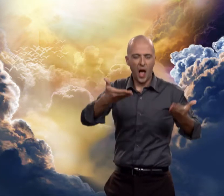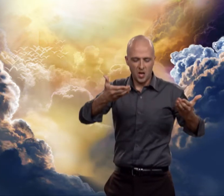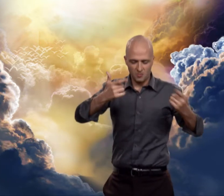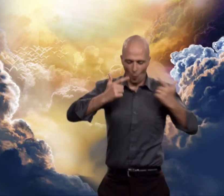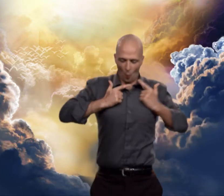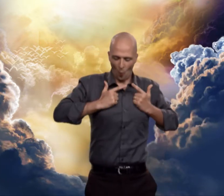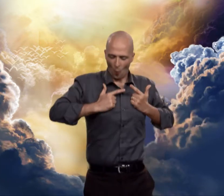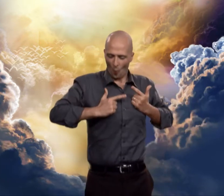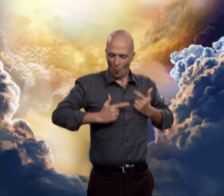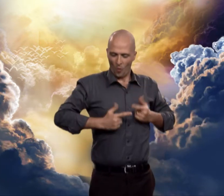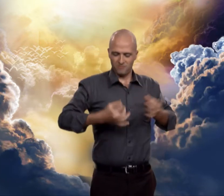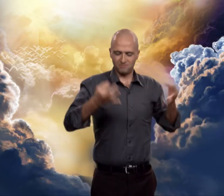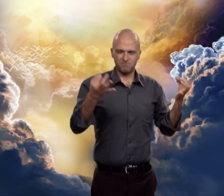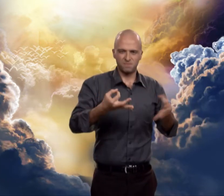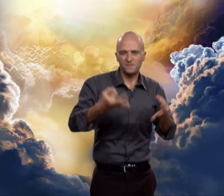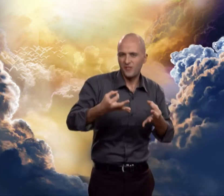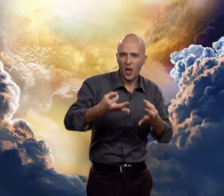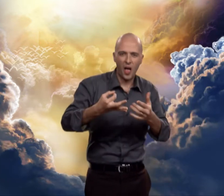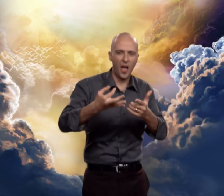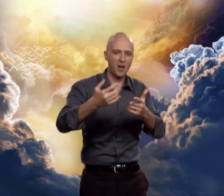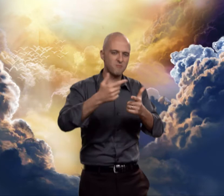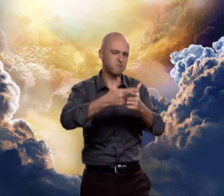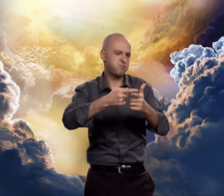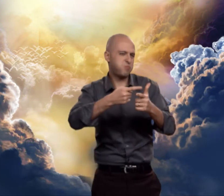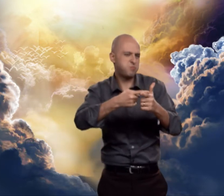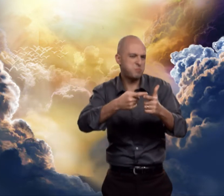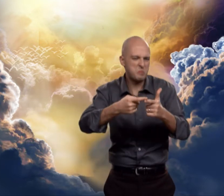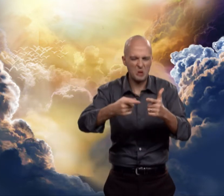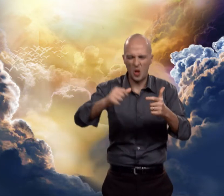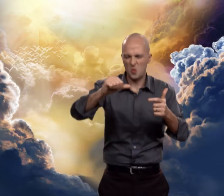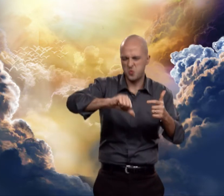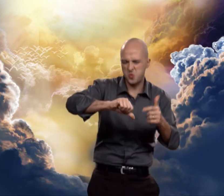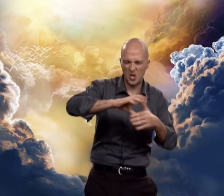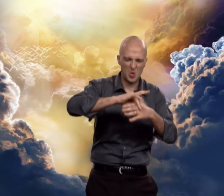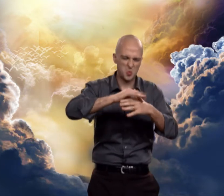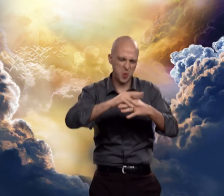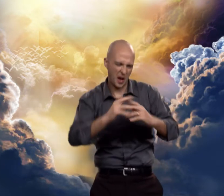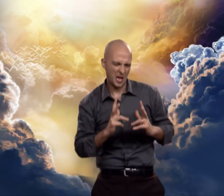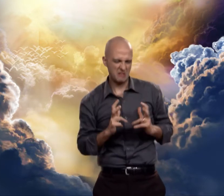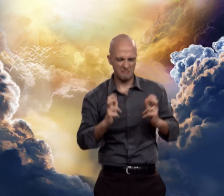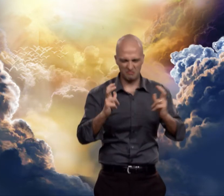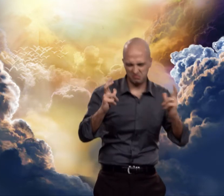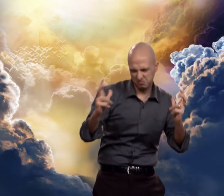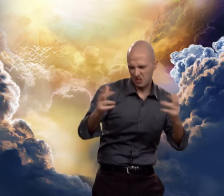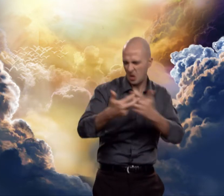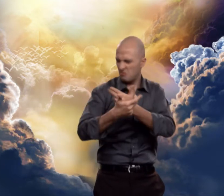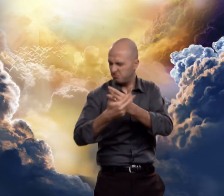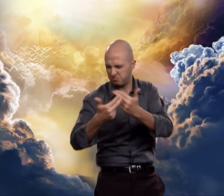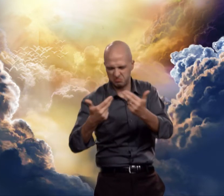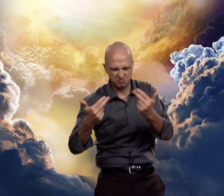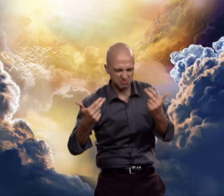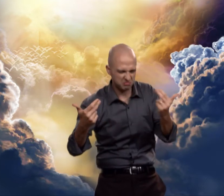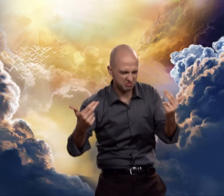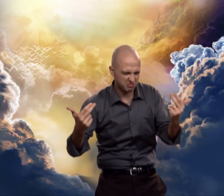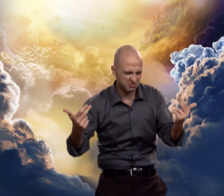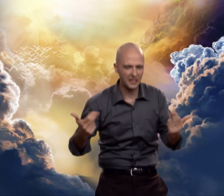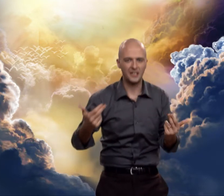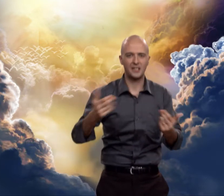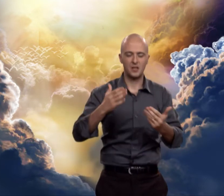se separarem, e com cânticos de alegria sobem juntos para a cidade de Deus. Na Cidade